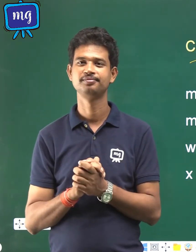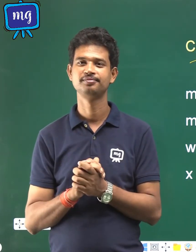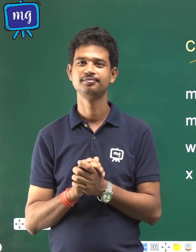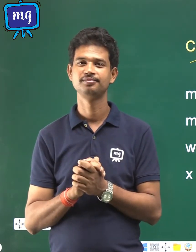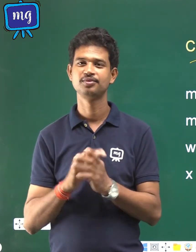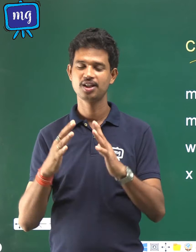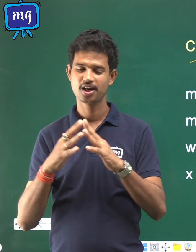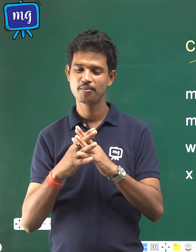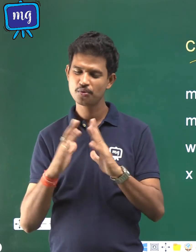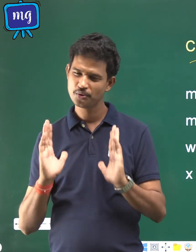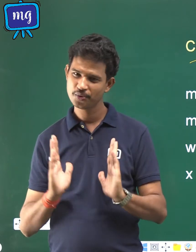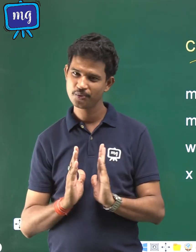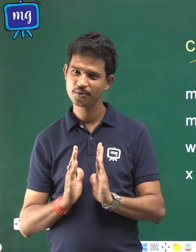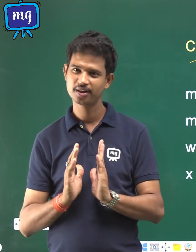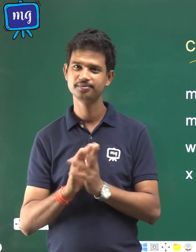स्मॉल w,